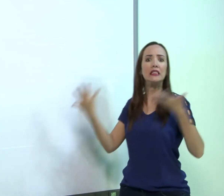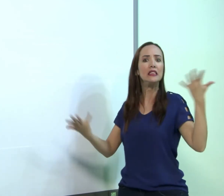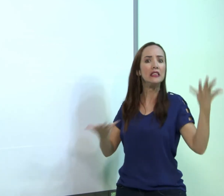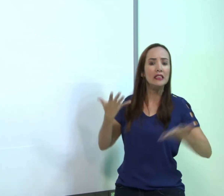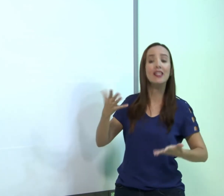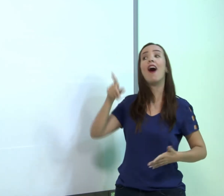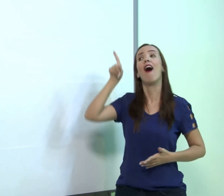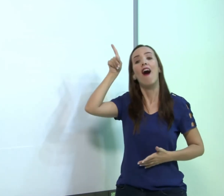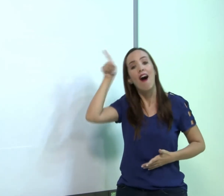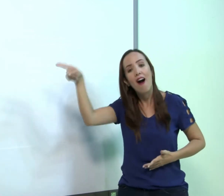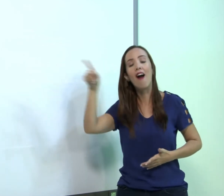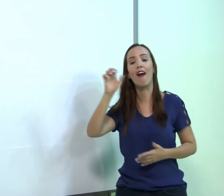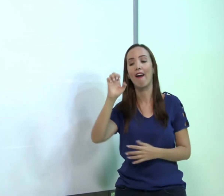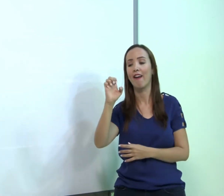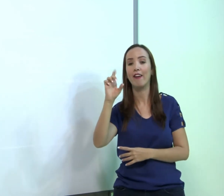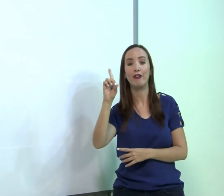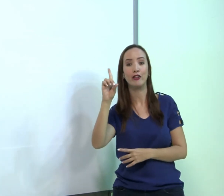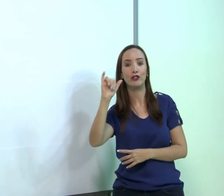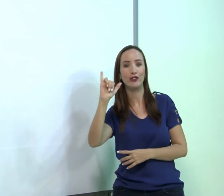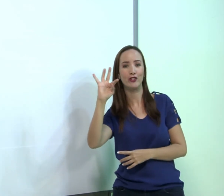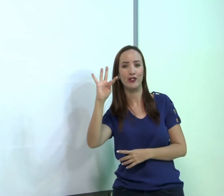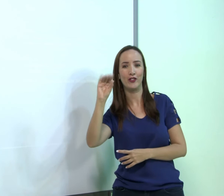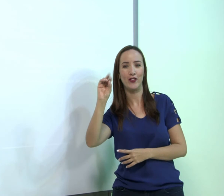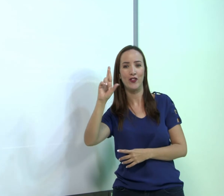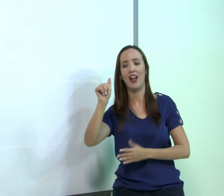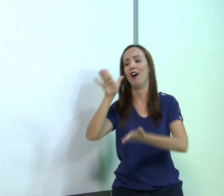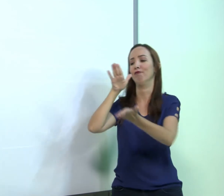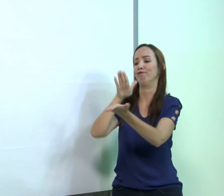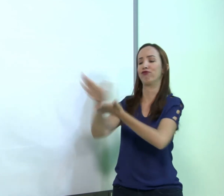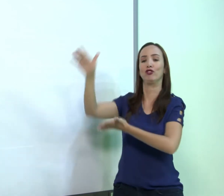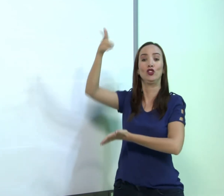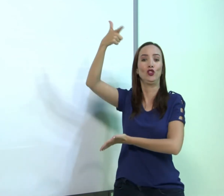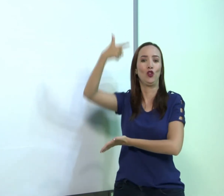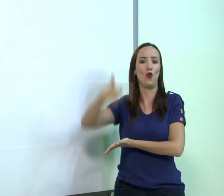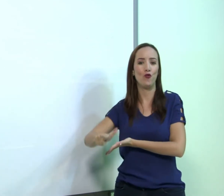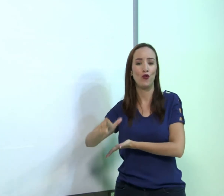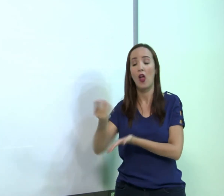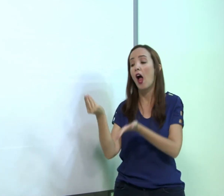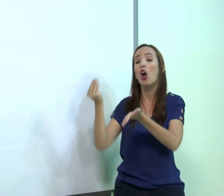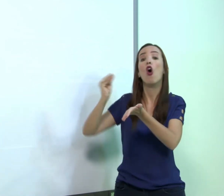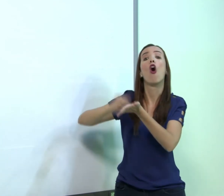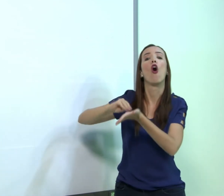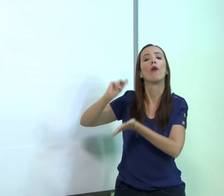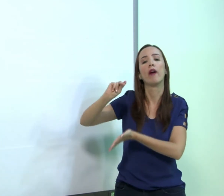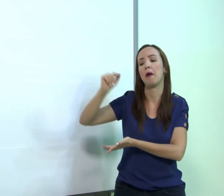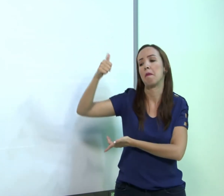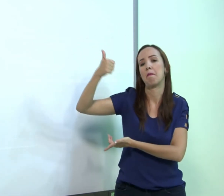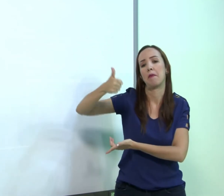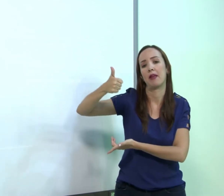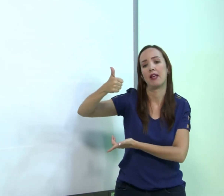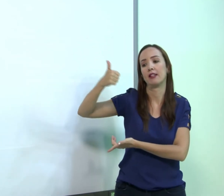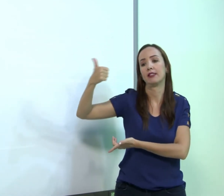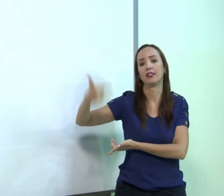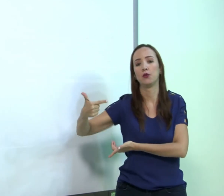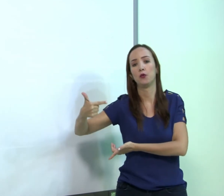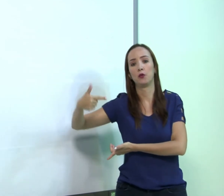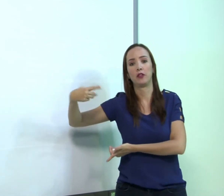Pode acontecer isso. Cada vez que a editora faz essa impressão, tem que marcar se é a